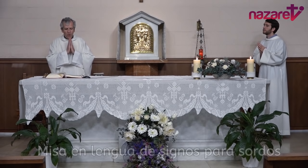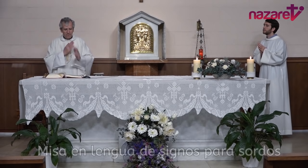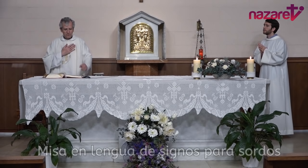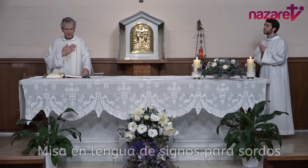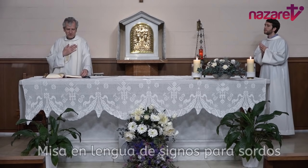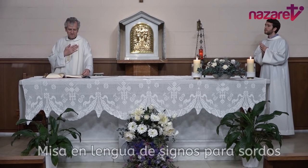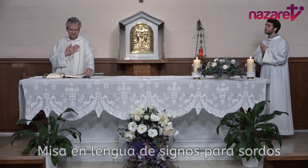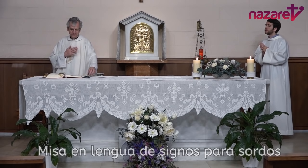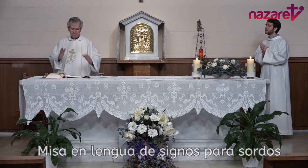Oremos.